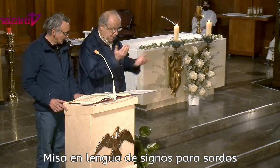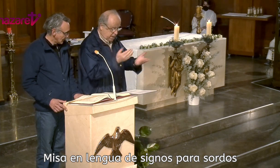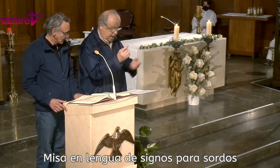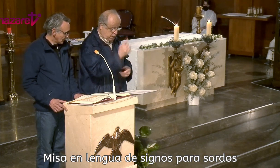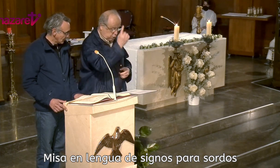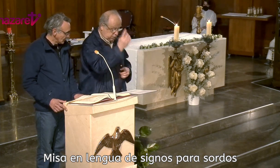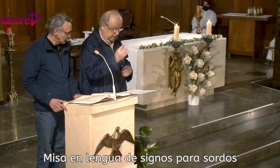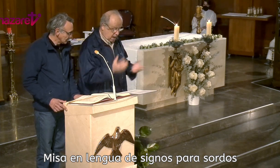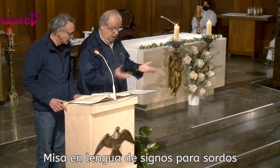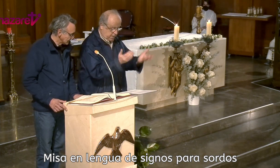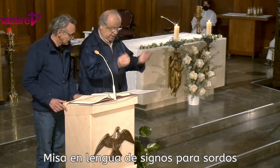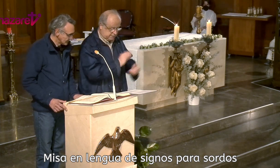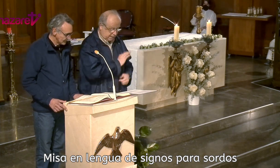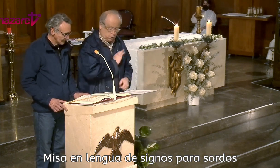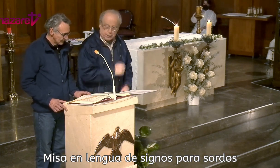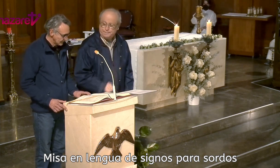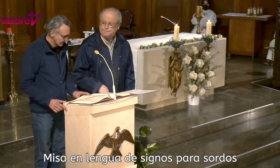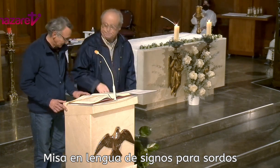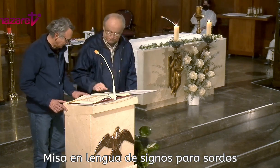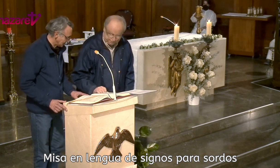Palabra de Dios. Alabamos, Señor.